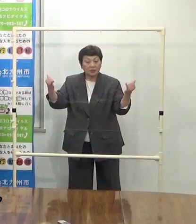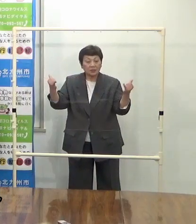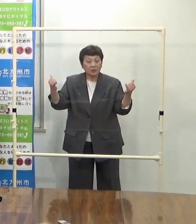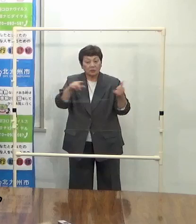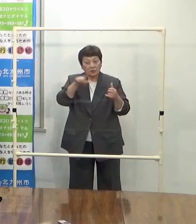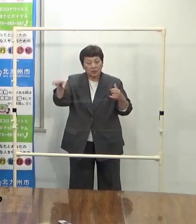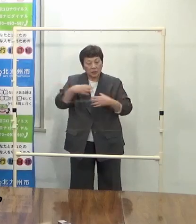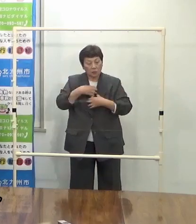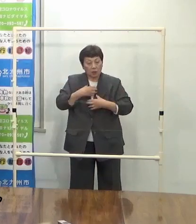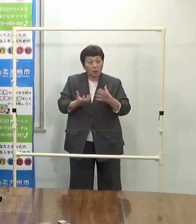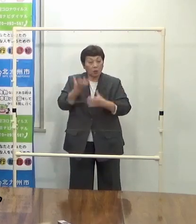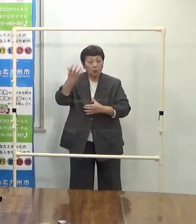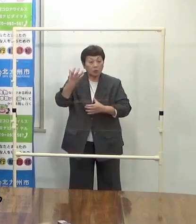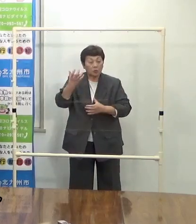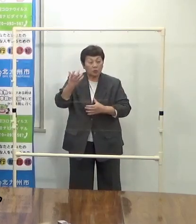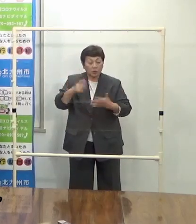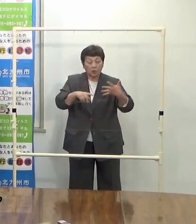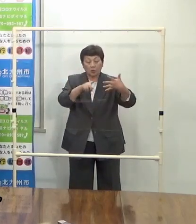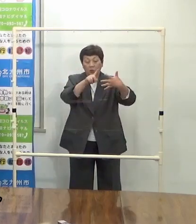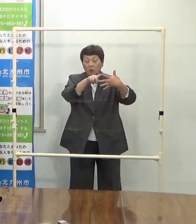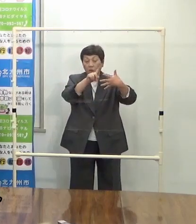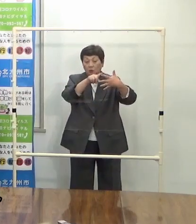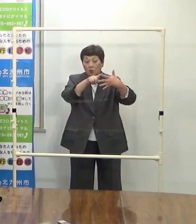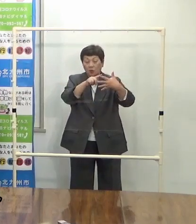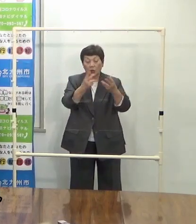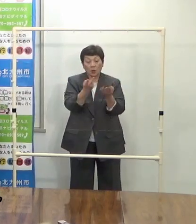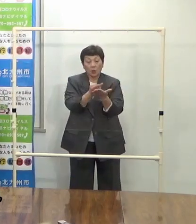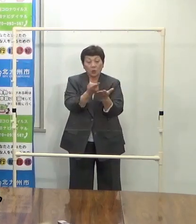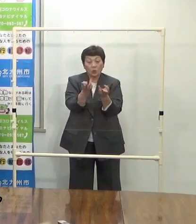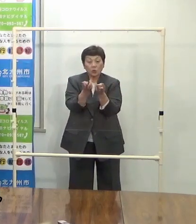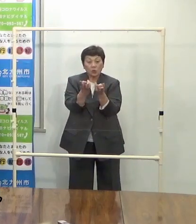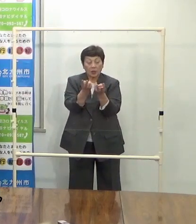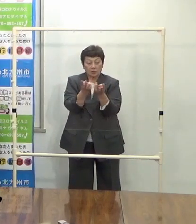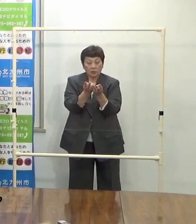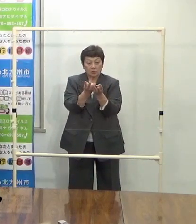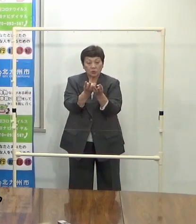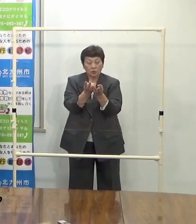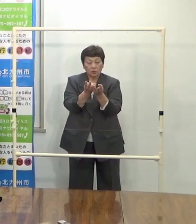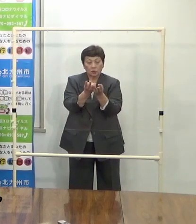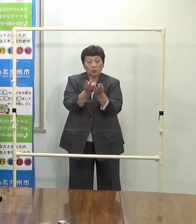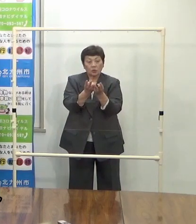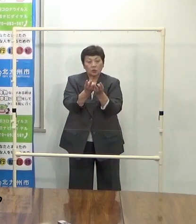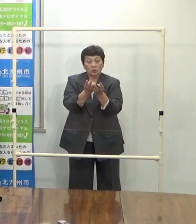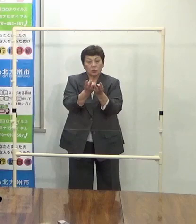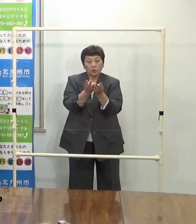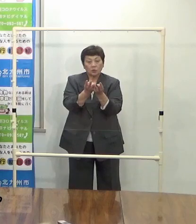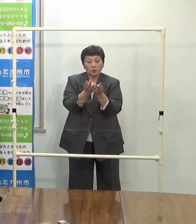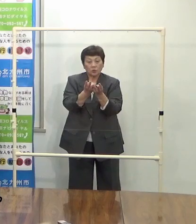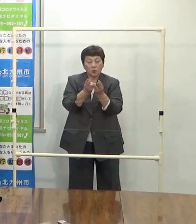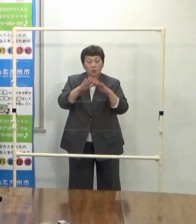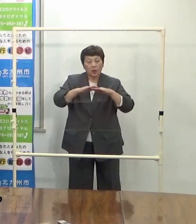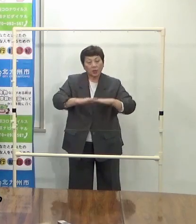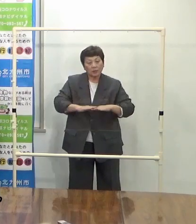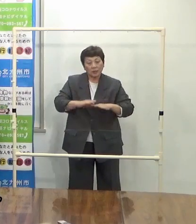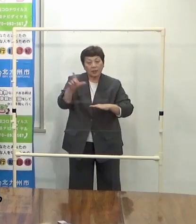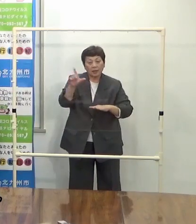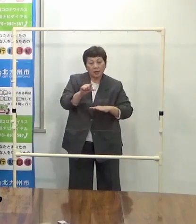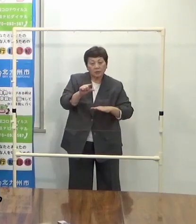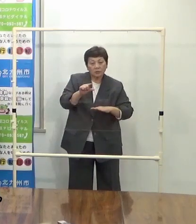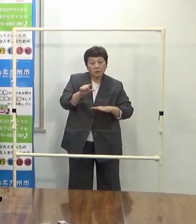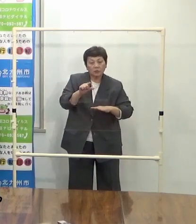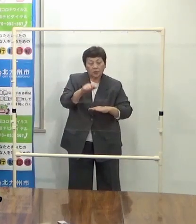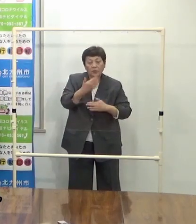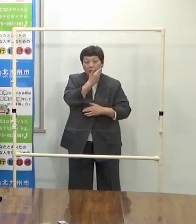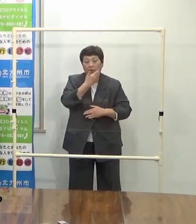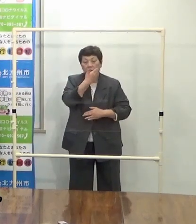できるかどうかは、このステージ4にある病床の使用率、これを安定させることにかかっていると